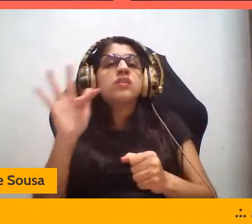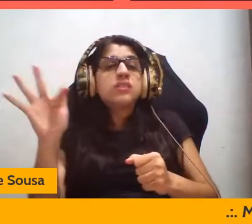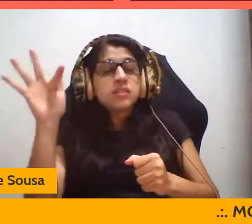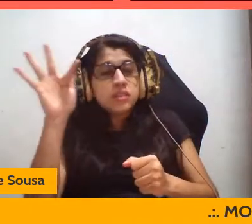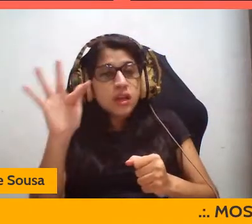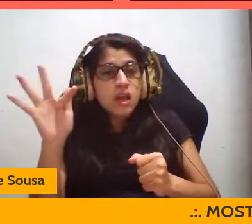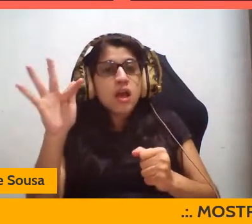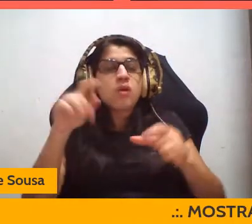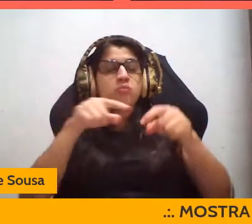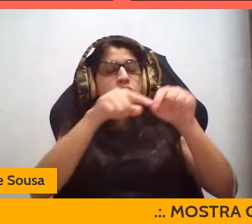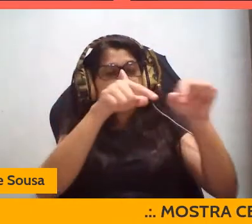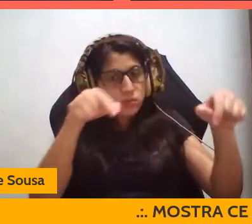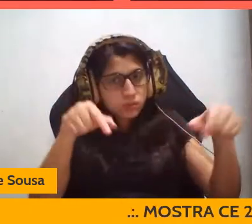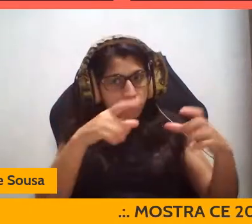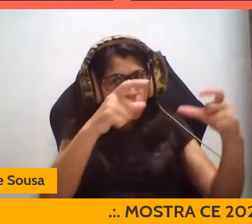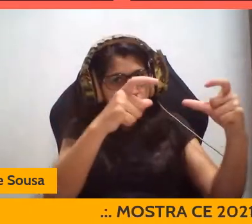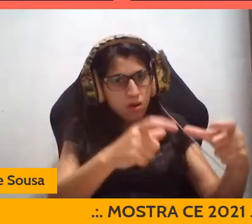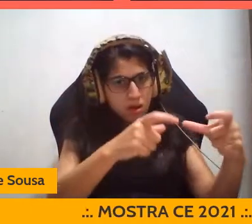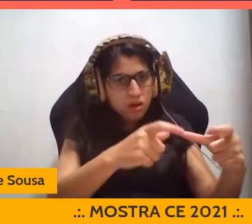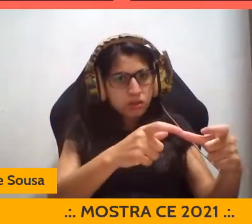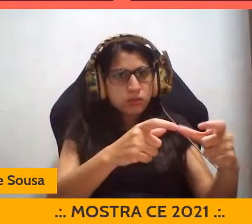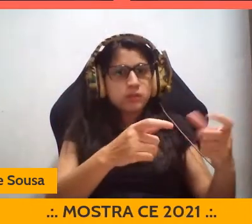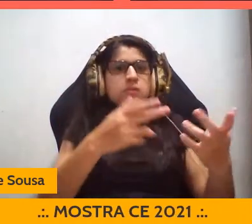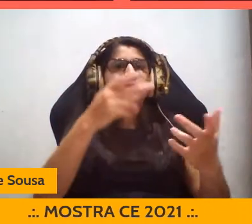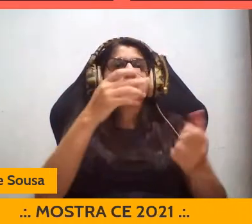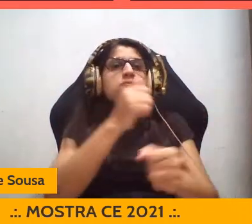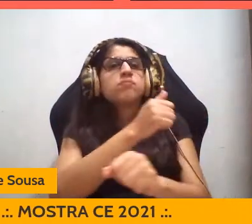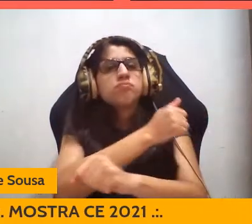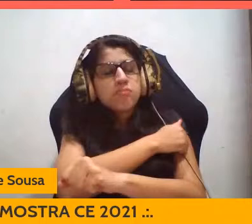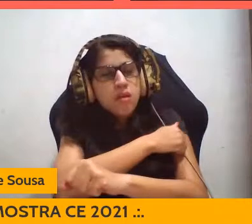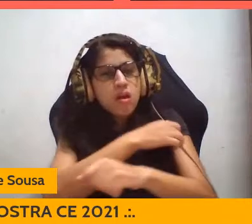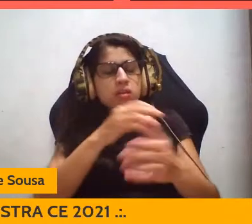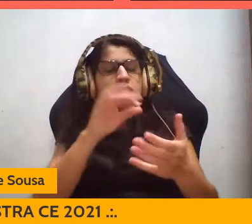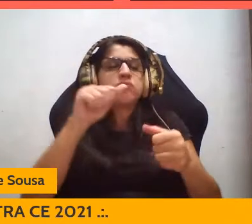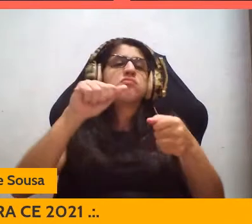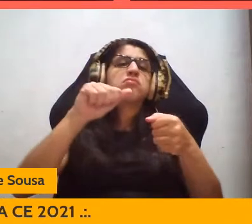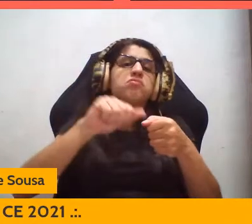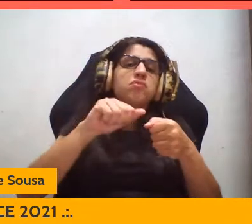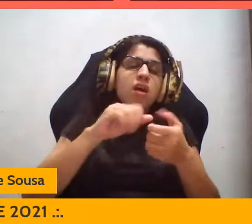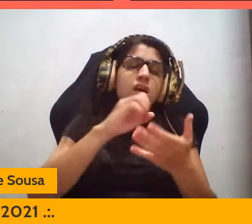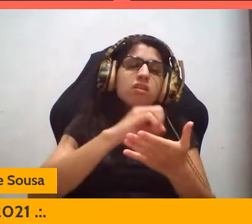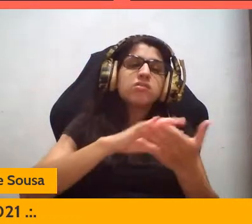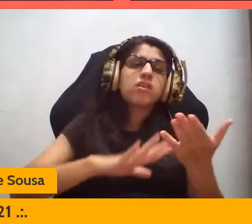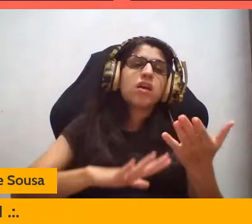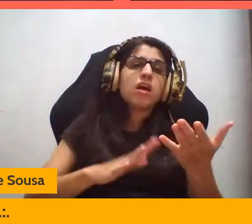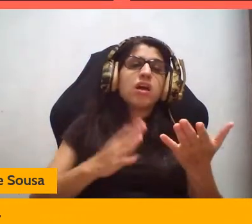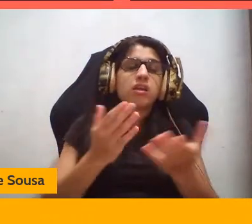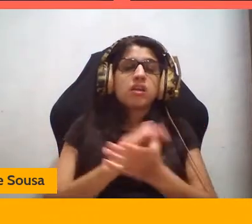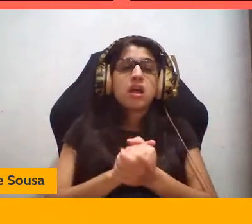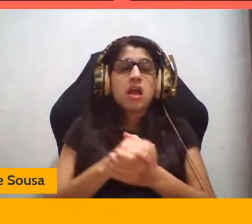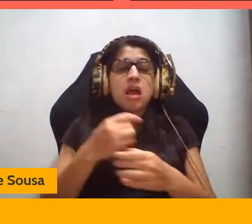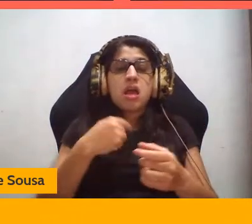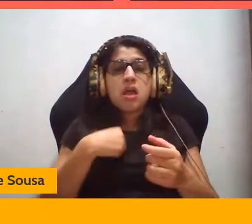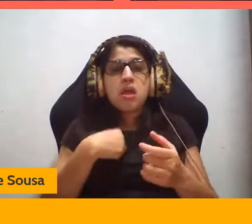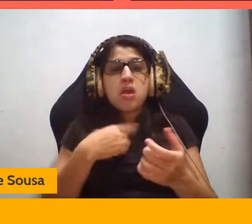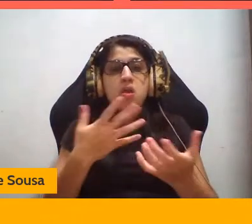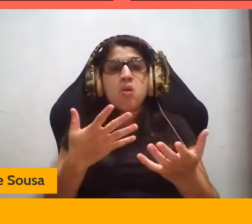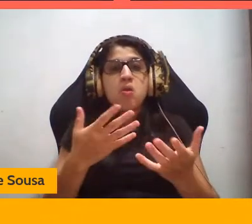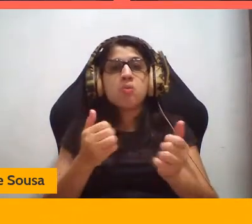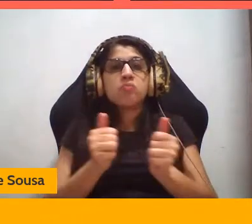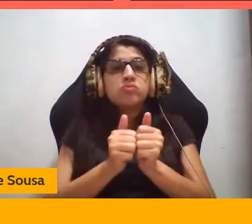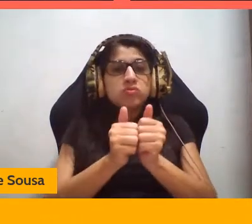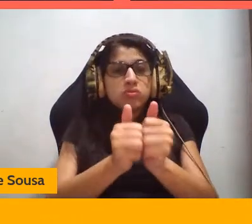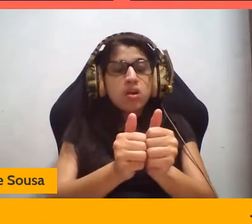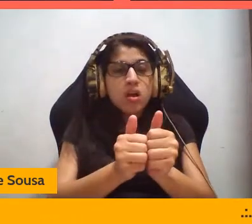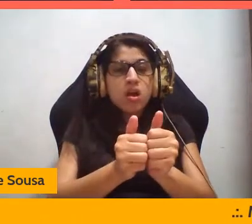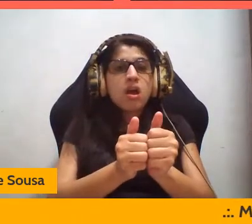as atividades de uma ONG, por exemplo, eu assessorei durante vários anos o SEDUP